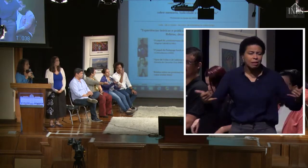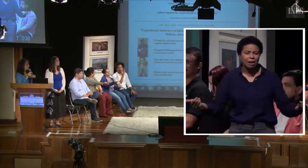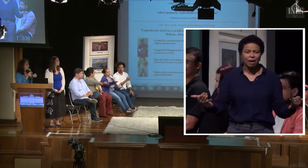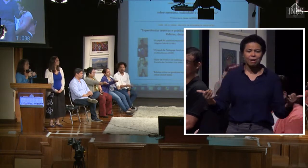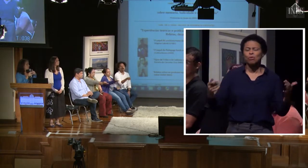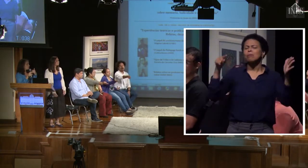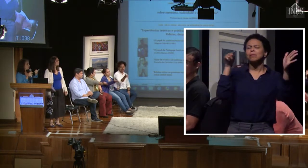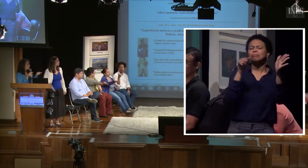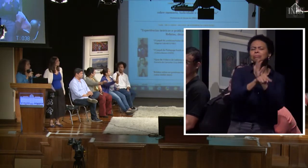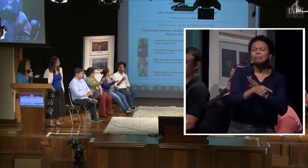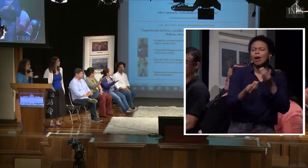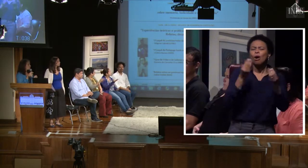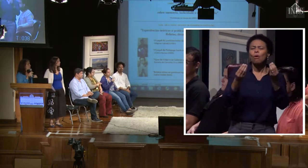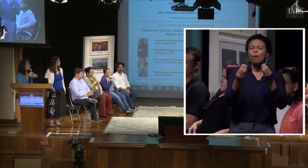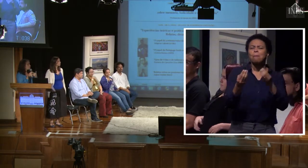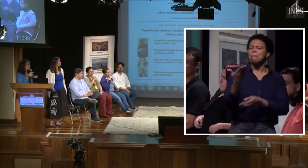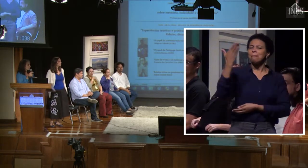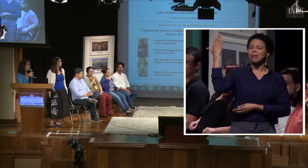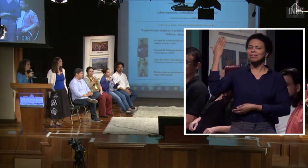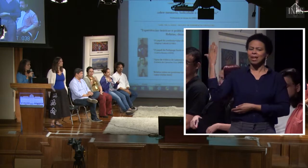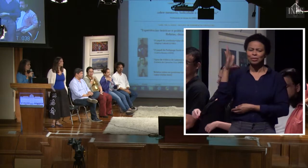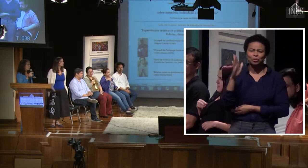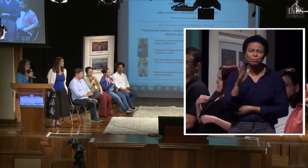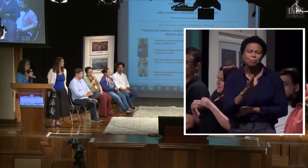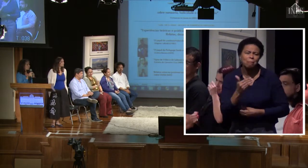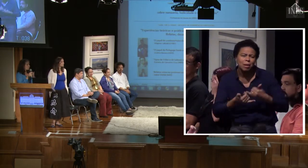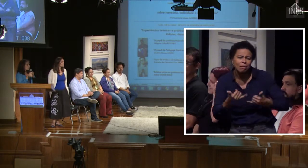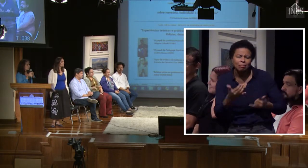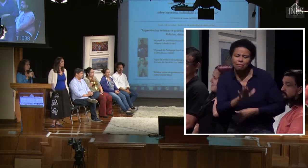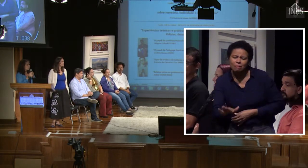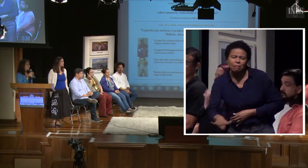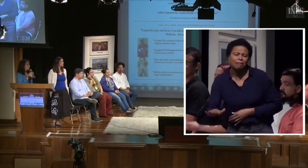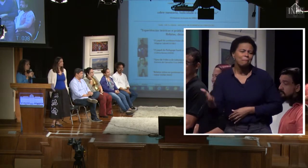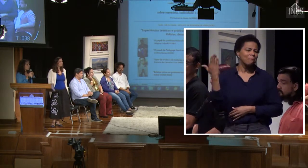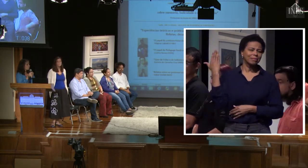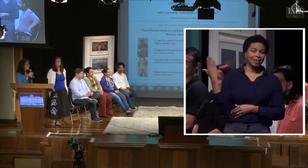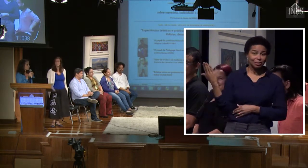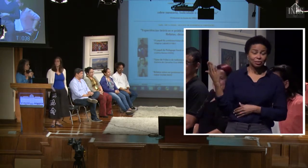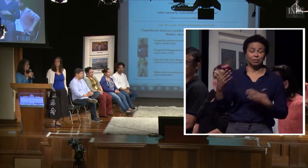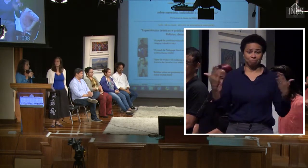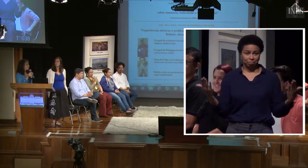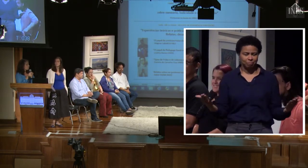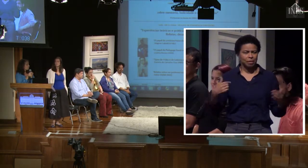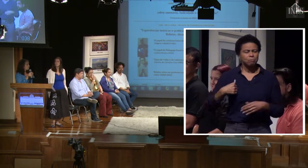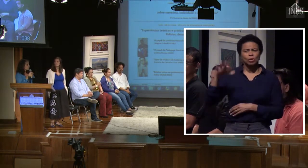crianças. Fizemos aos professores surdos e alguns alunos. Nós viemos trabalhando com essa perspectiva do